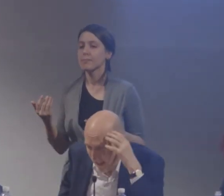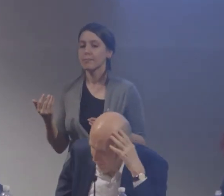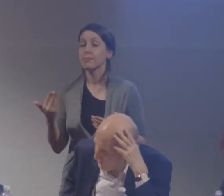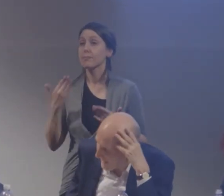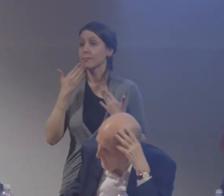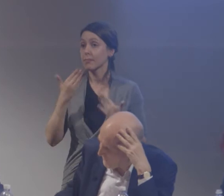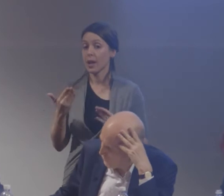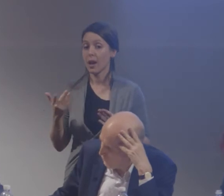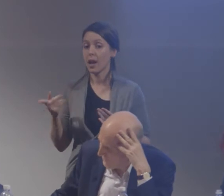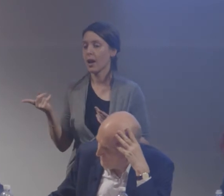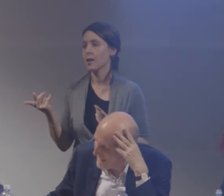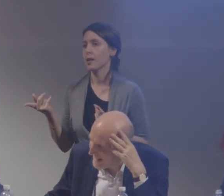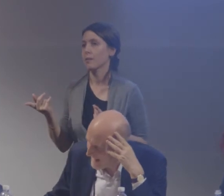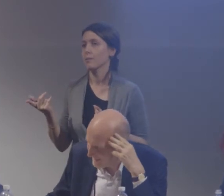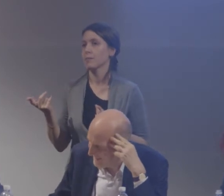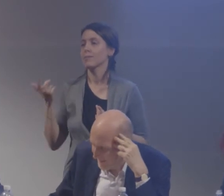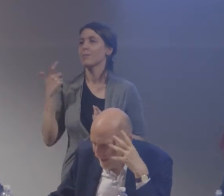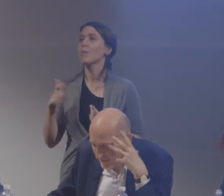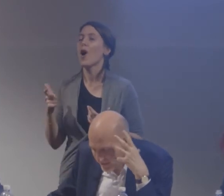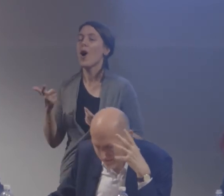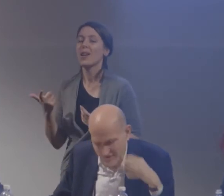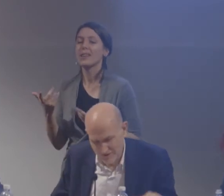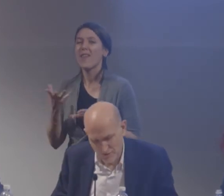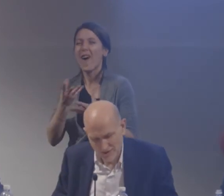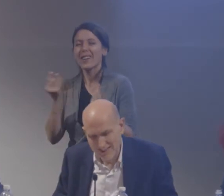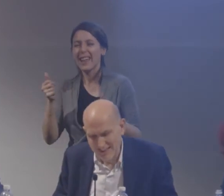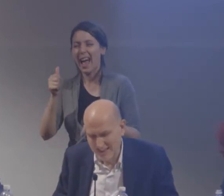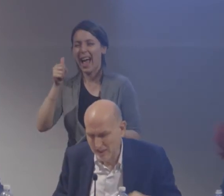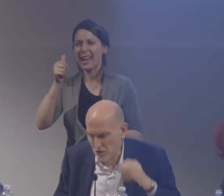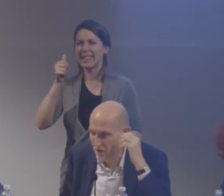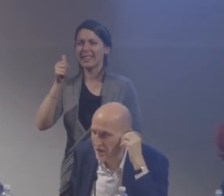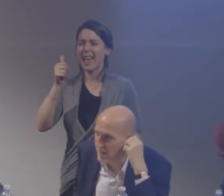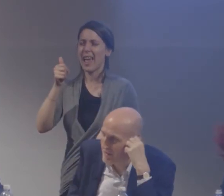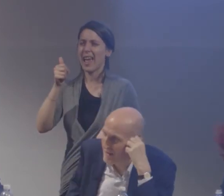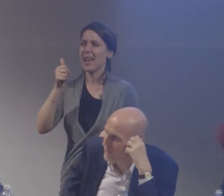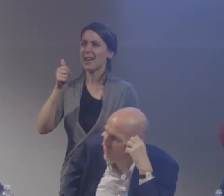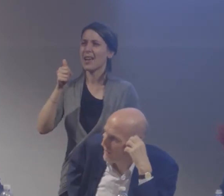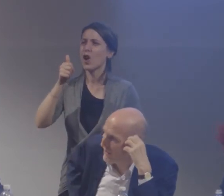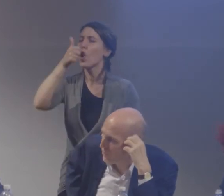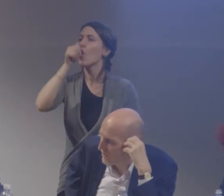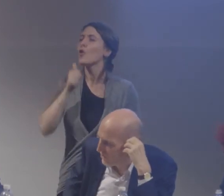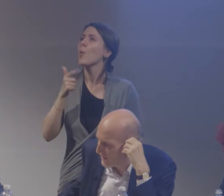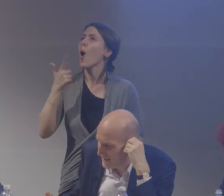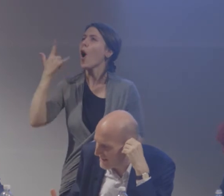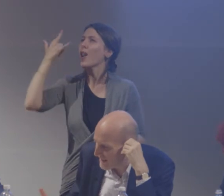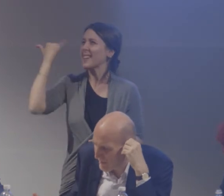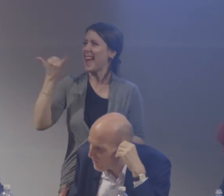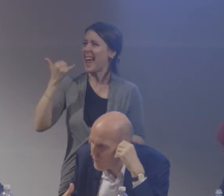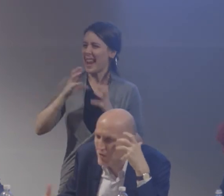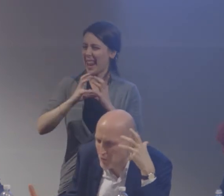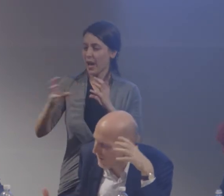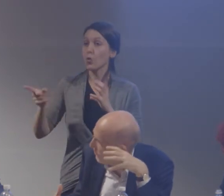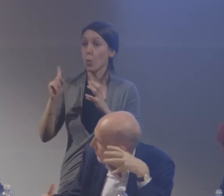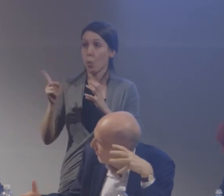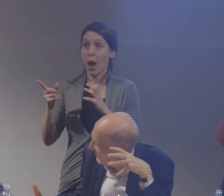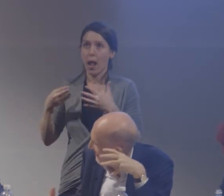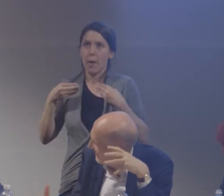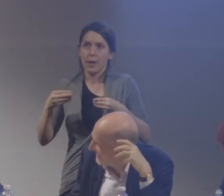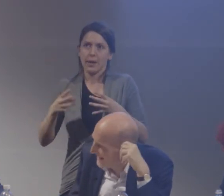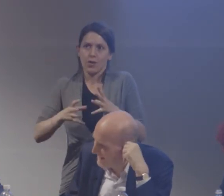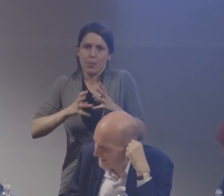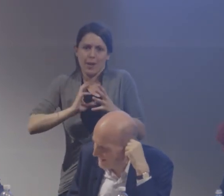tra l'altro tra le figure militanti, tra le diciamo, anche declinazioni militanti di un intellettuale c'è quella di essere partecipe di un sacco di